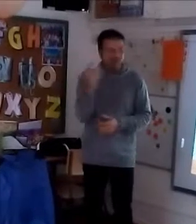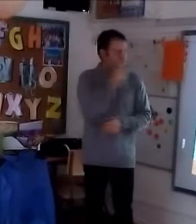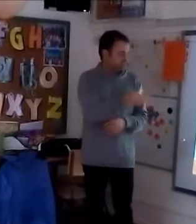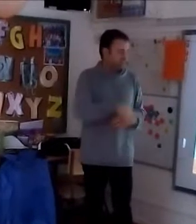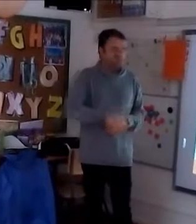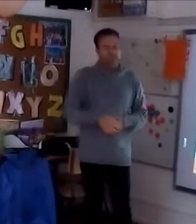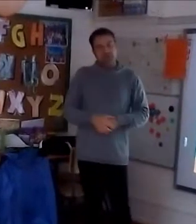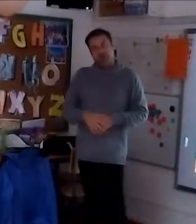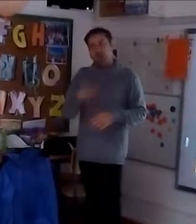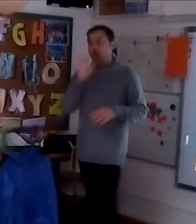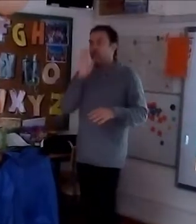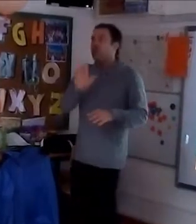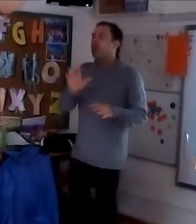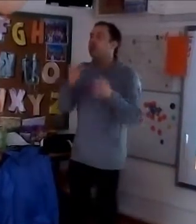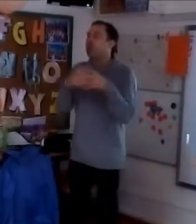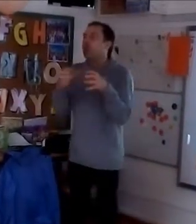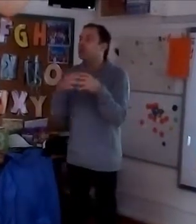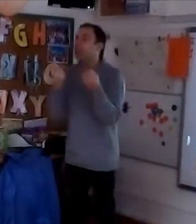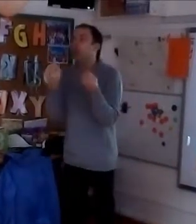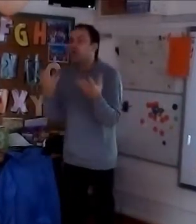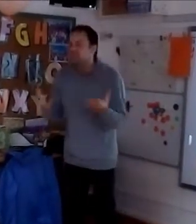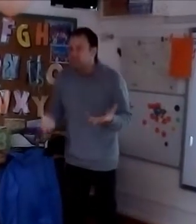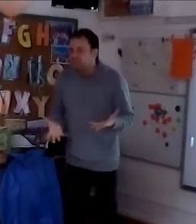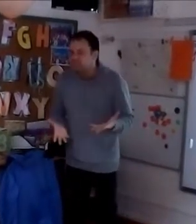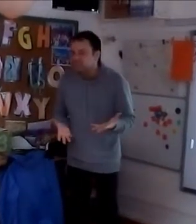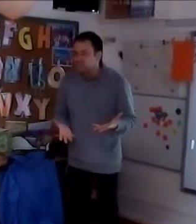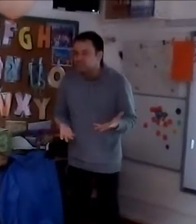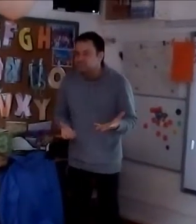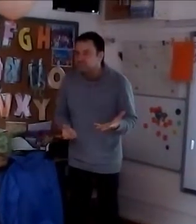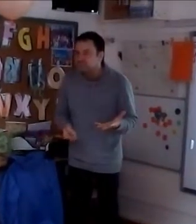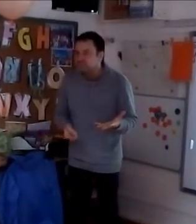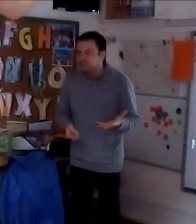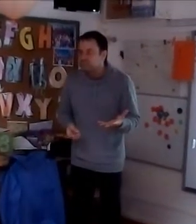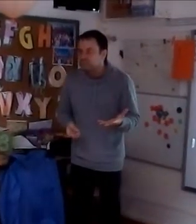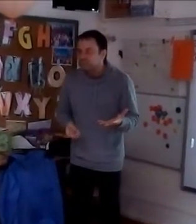los cocodrilos también. Y ahora, ¿cuántos huevos le quedan?